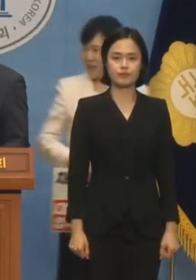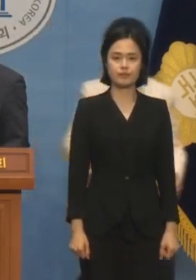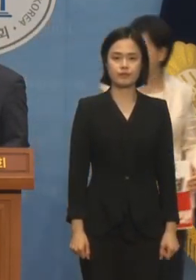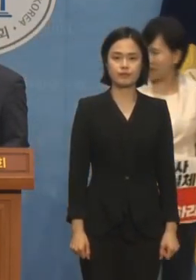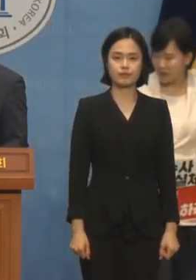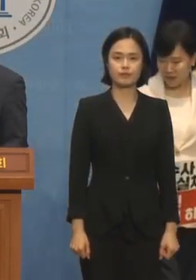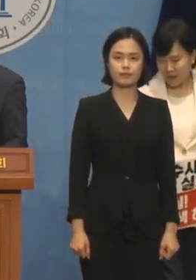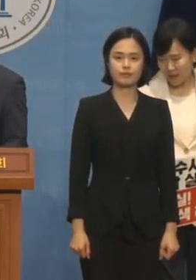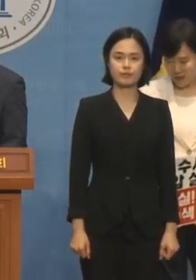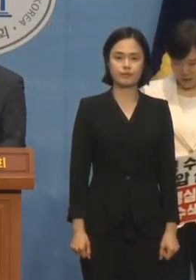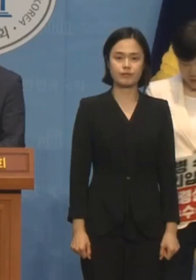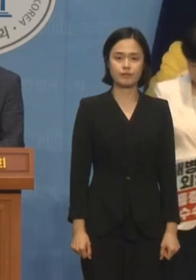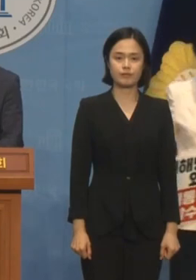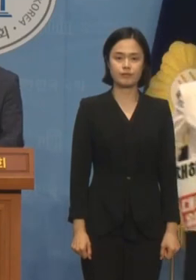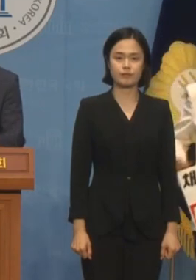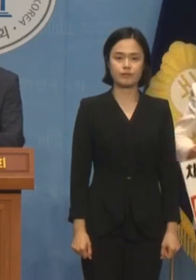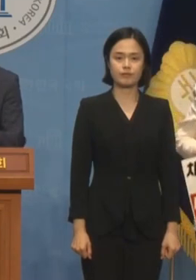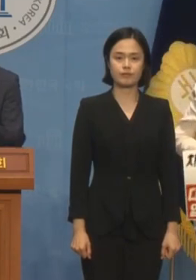이성현께서.